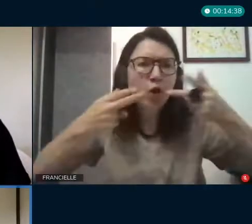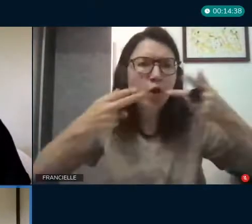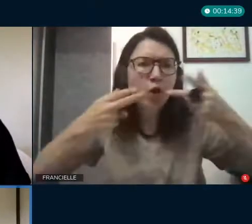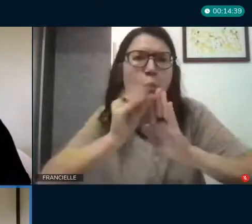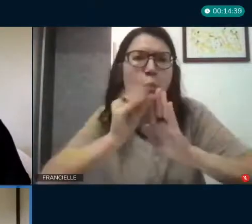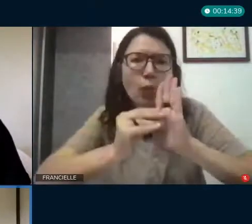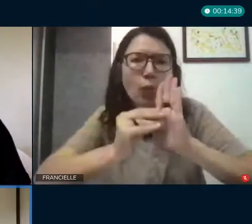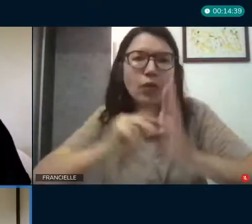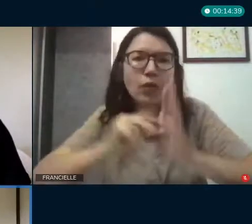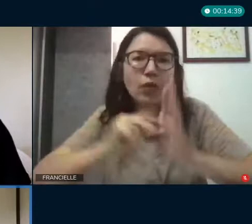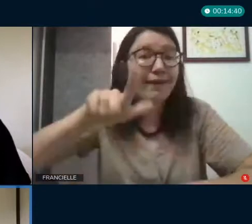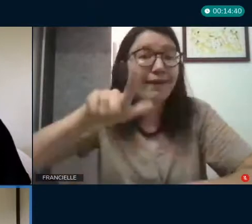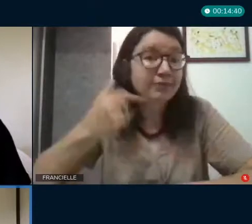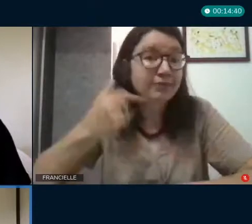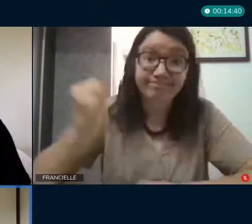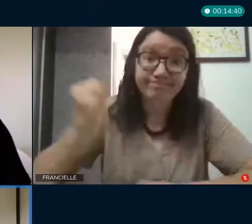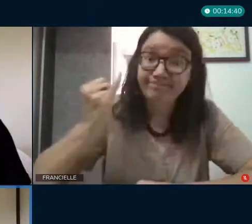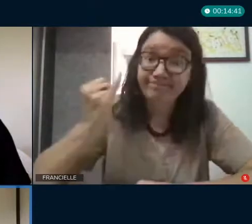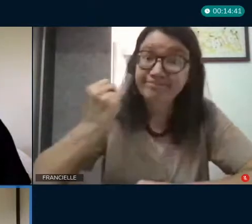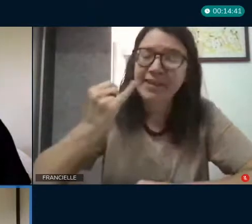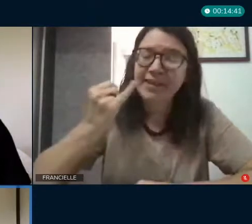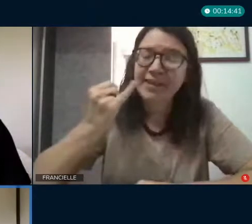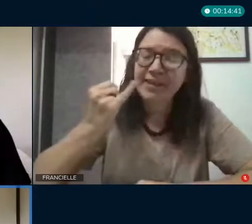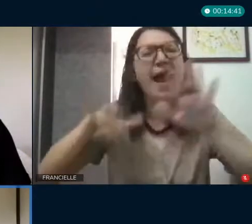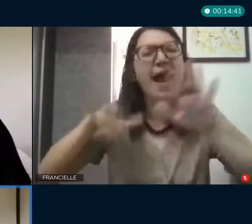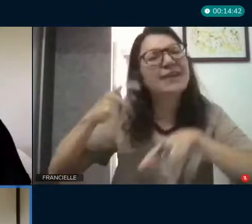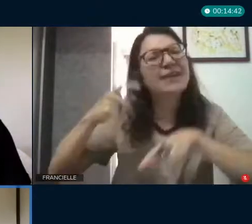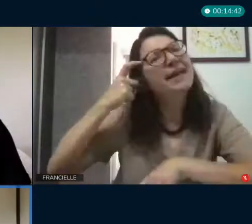esse português como segunda língua,